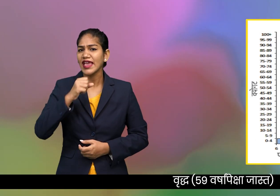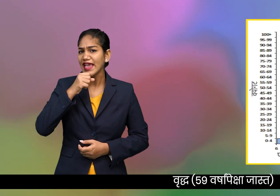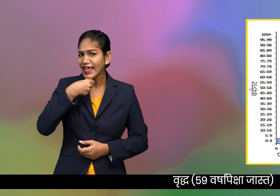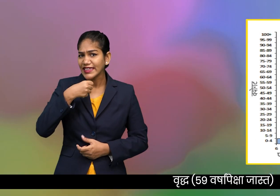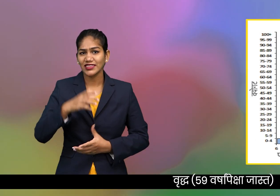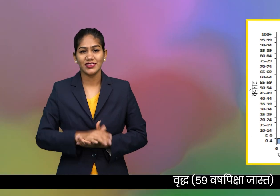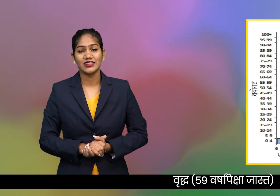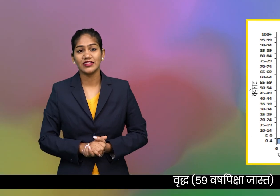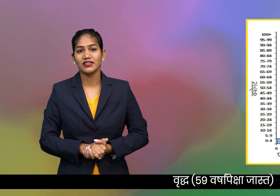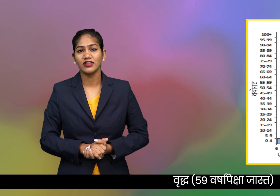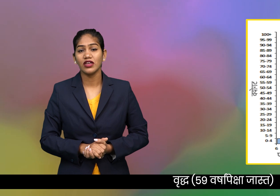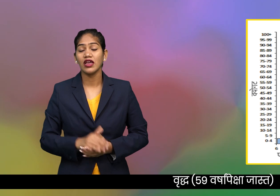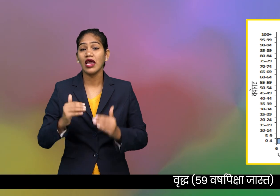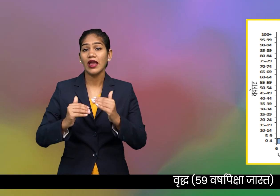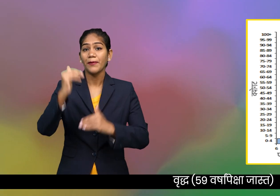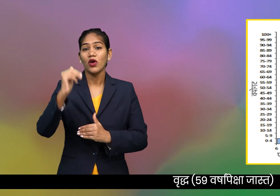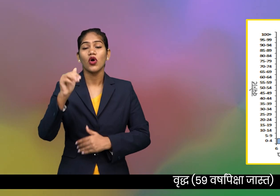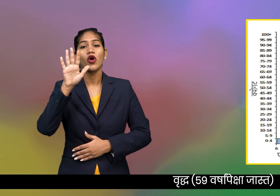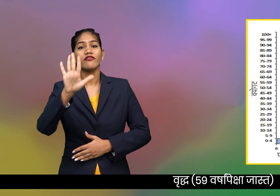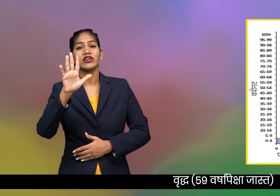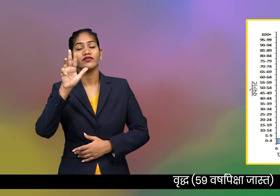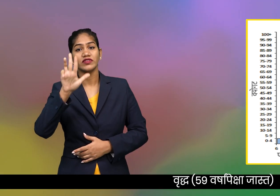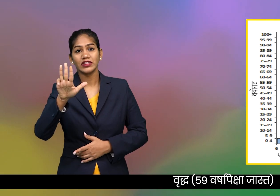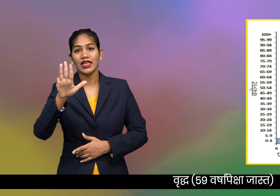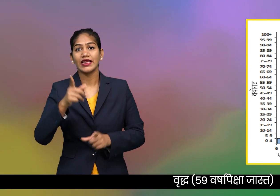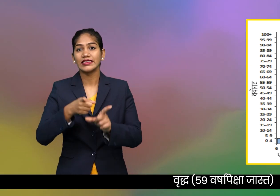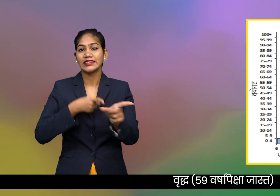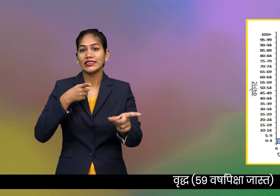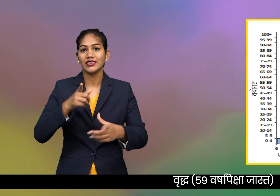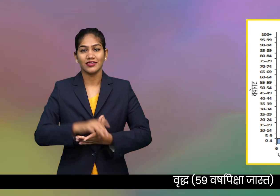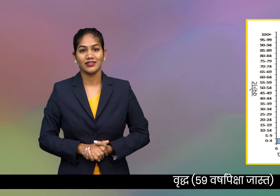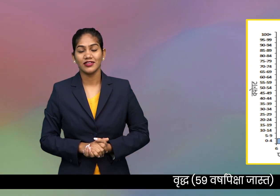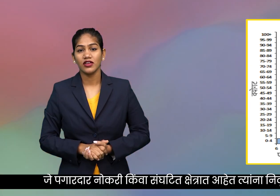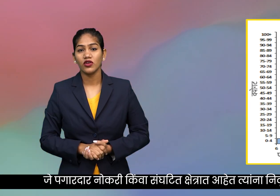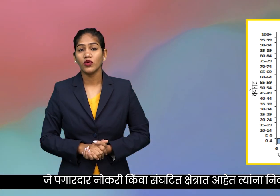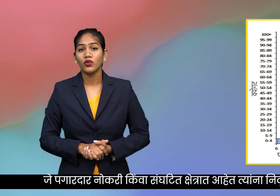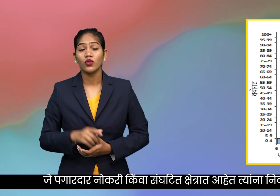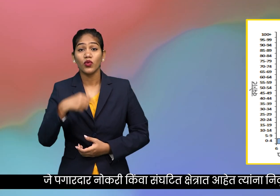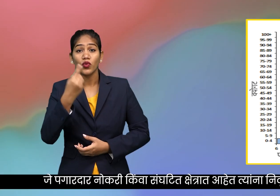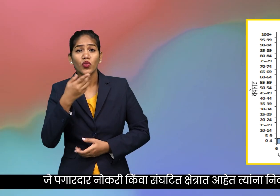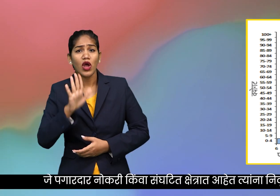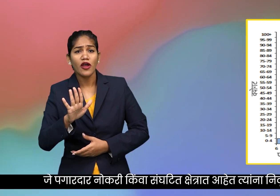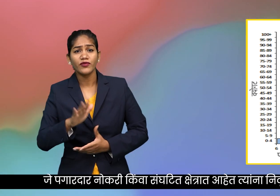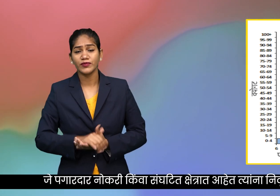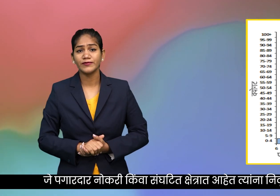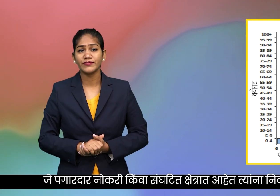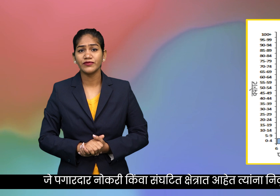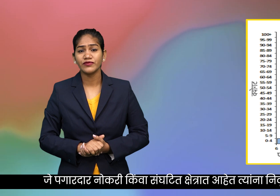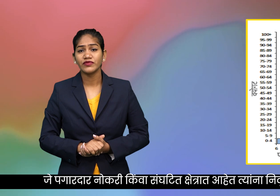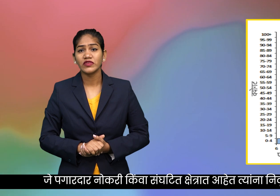तिसरं म्हणजे वृद्ध, जे 59 वर्षापेक्षा जास्त आहेत. जे पगारदार नोकरी किंवा संघटित क्षेत्रात